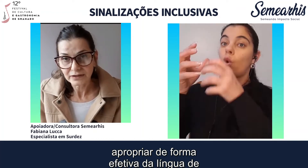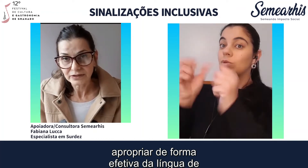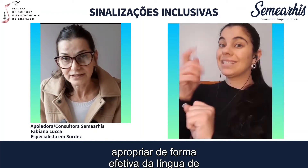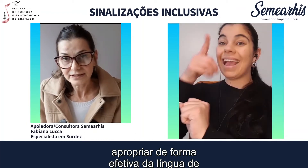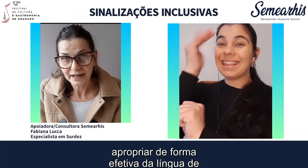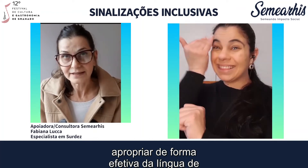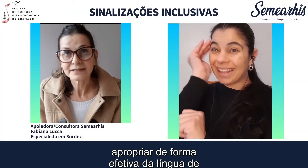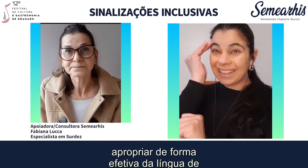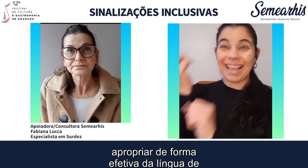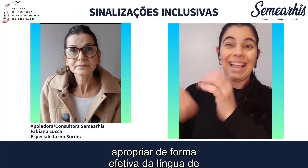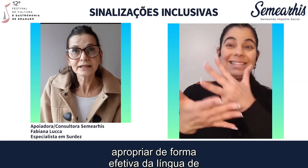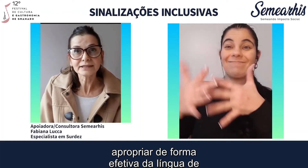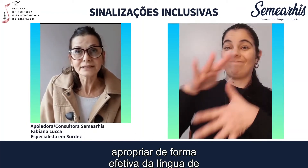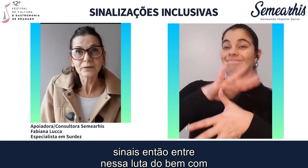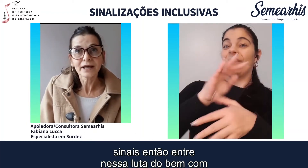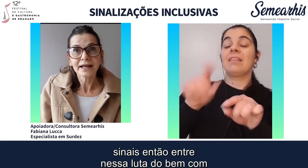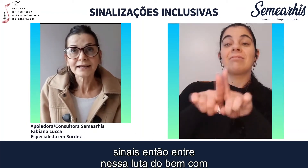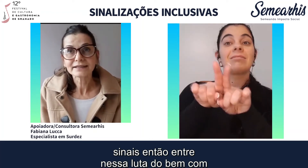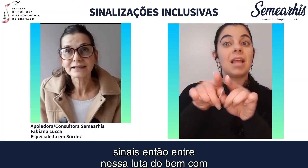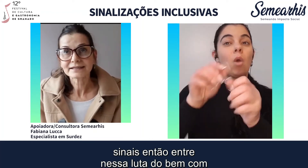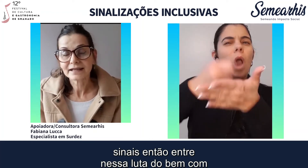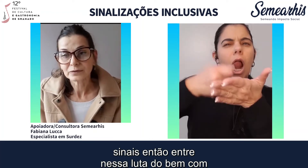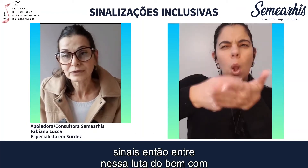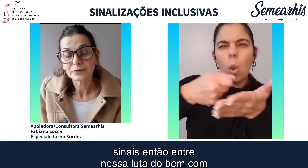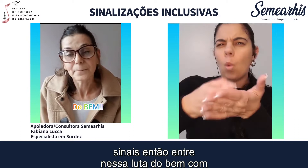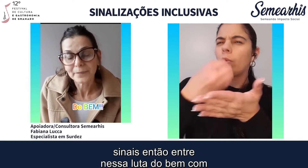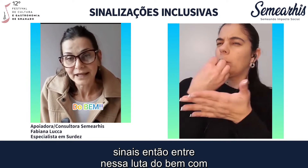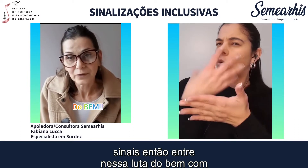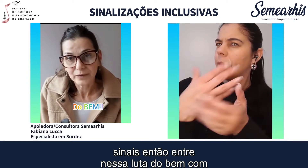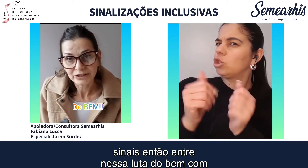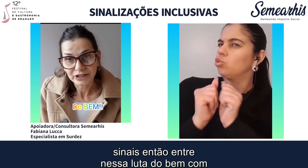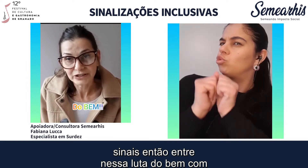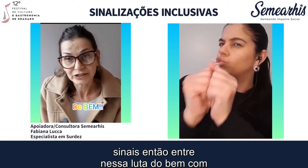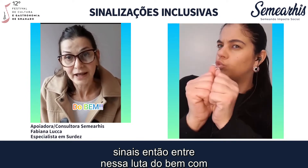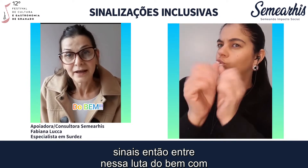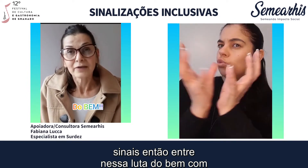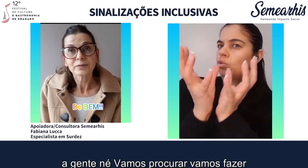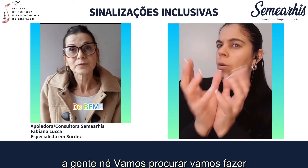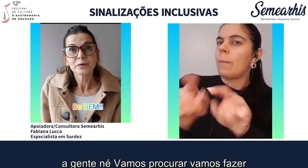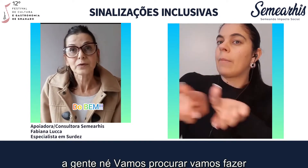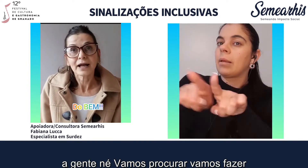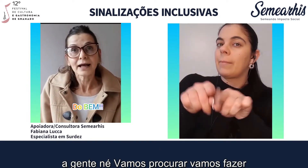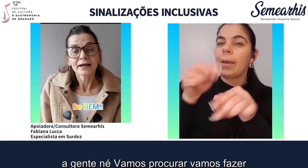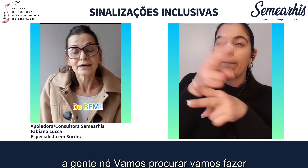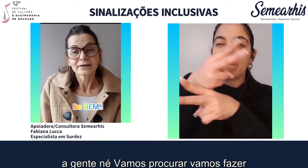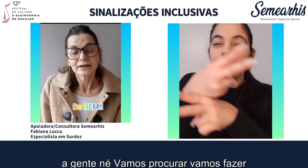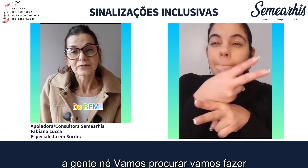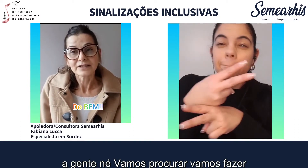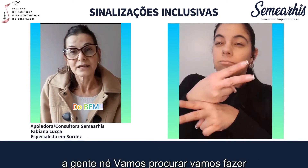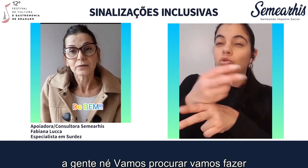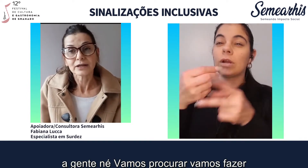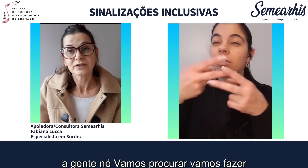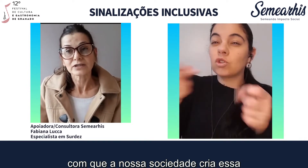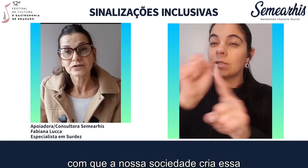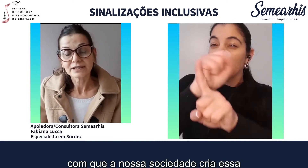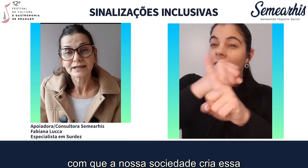da língua de sinais. Então, entre nessa luta do bem com a gente, né? Vamos procurar fazer